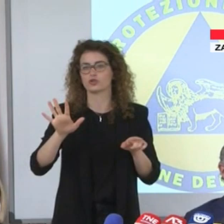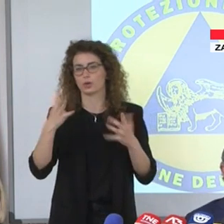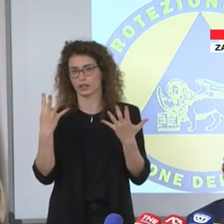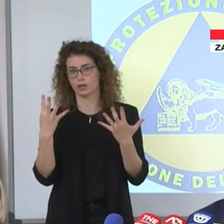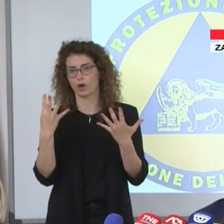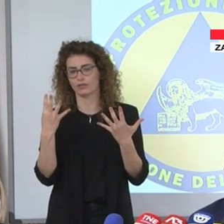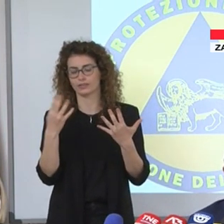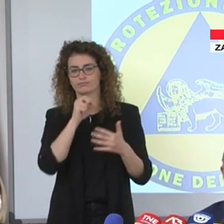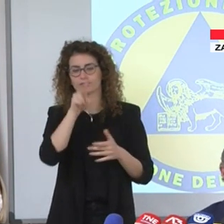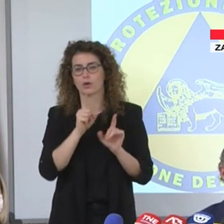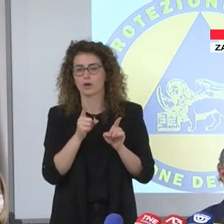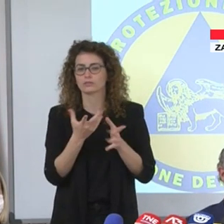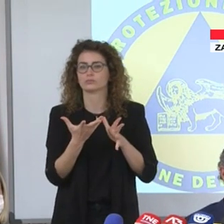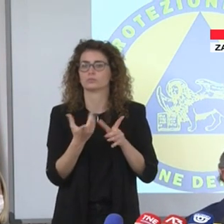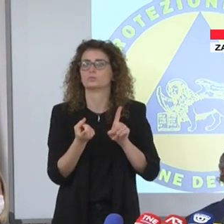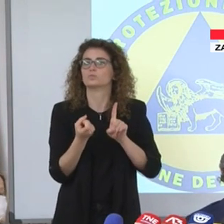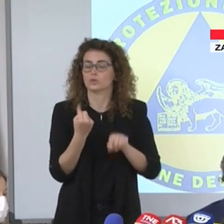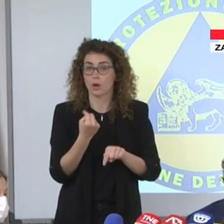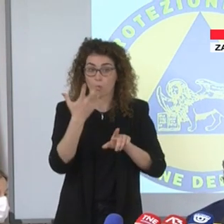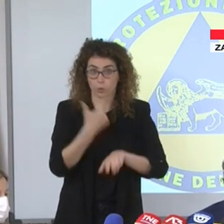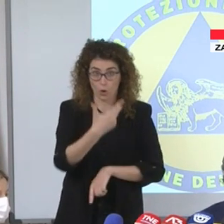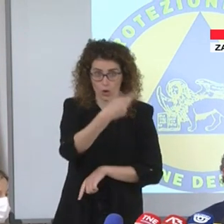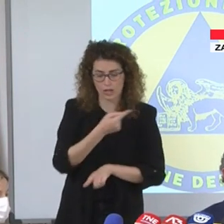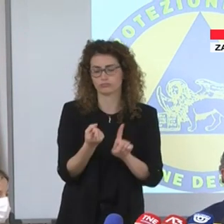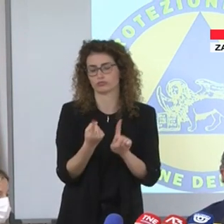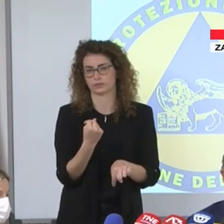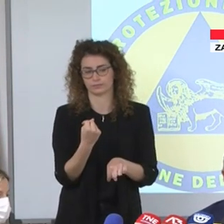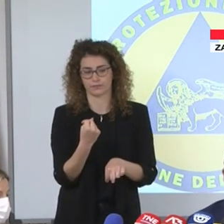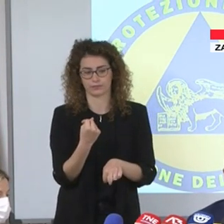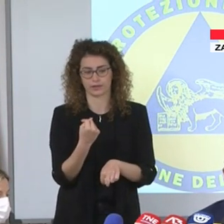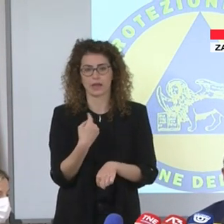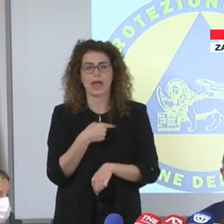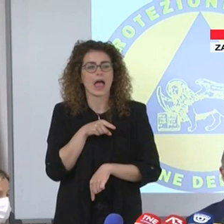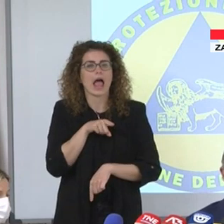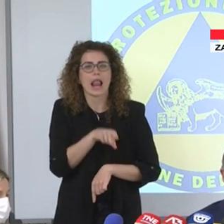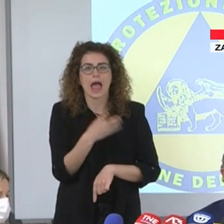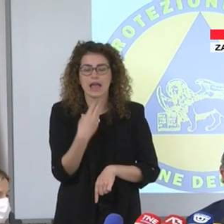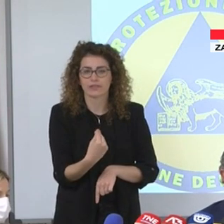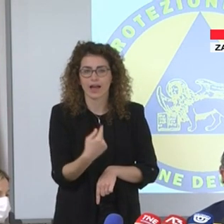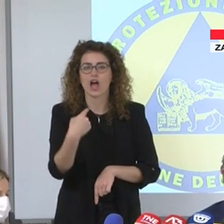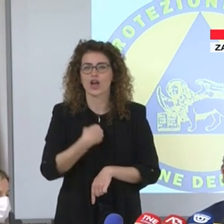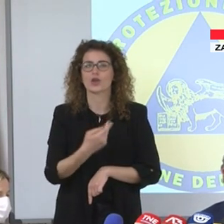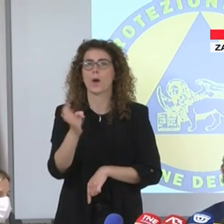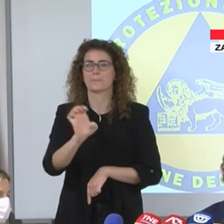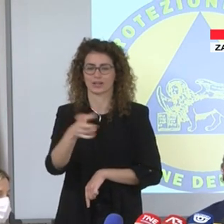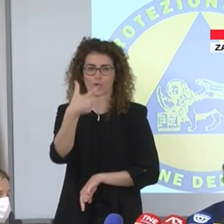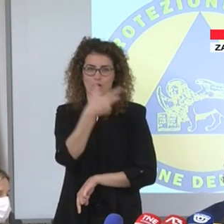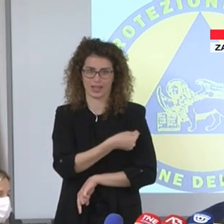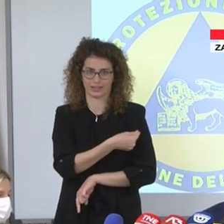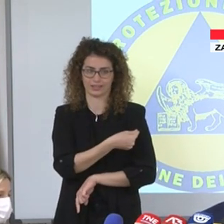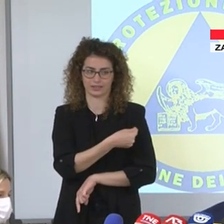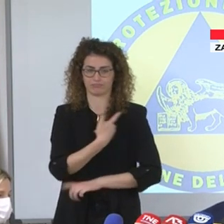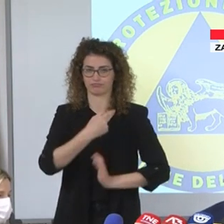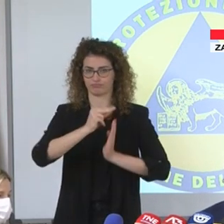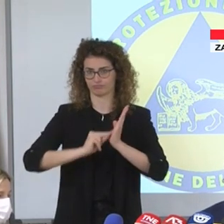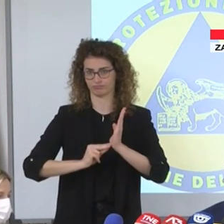di approfittare se hanno deciso di vaccinarsi. Tutti si chiederanno, e lui cosa fa? Io mi vaccino mercoledì, mi sono